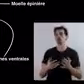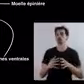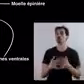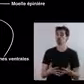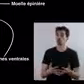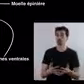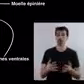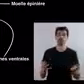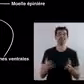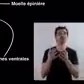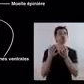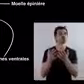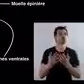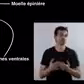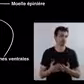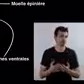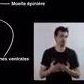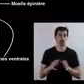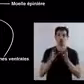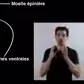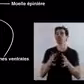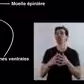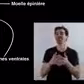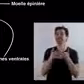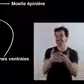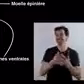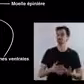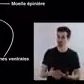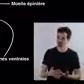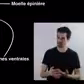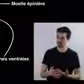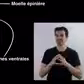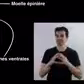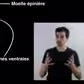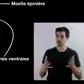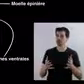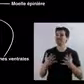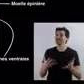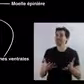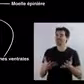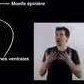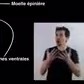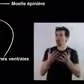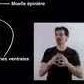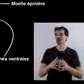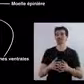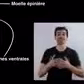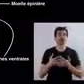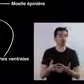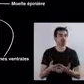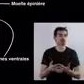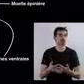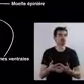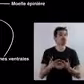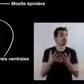des prolongements de neurones, appelés neurones sensoriels. Vous le voyez ici sur votre écran. Ces structures détectent en permanence